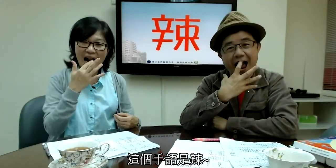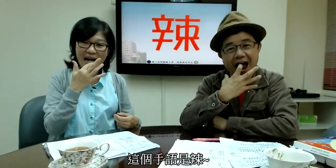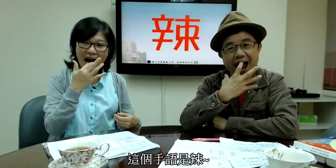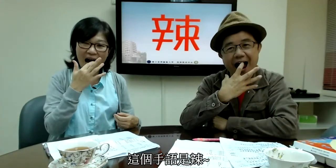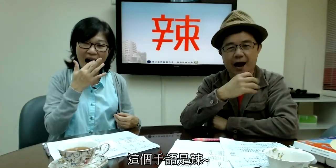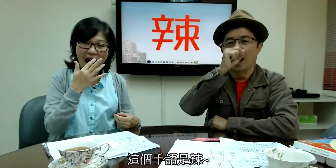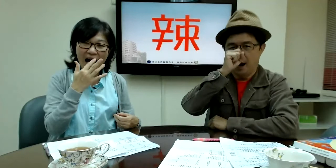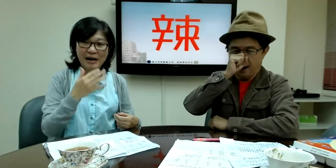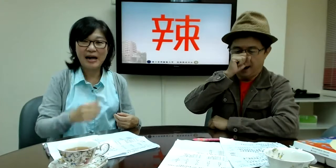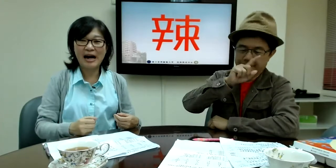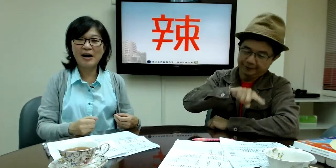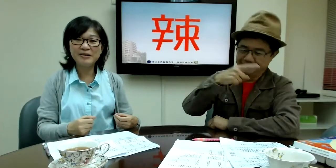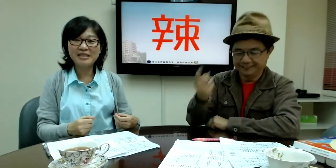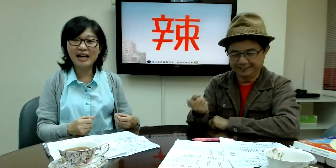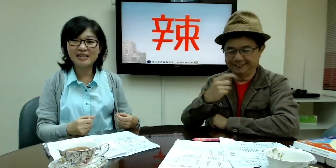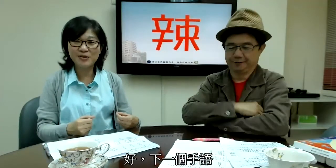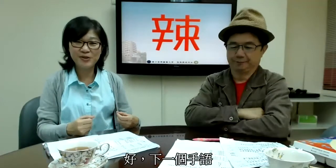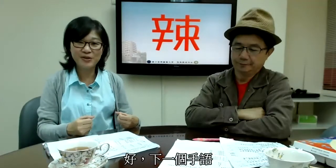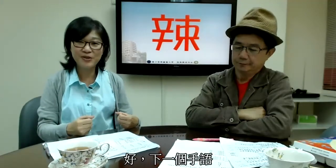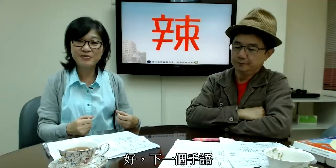辣。好，下一个手语，